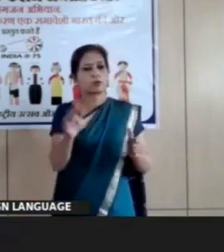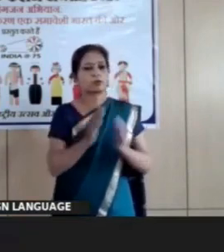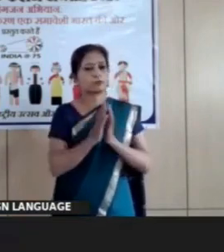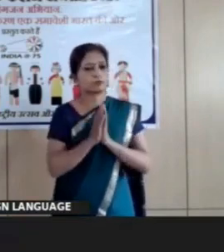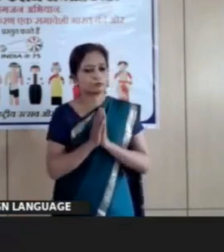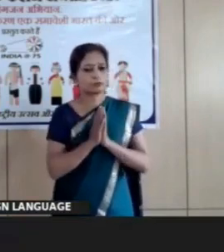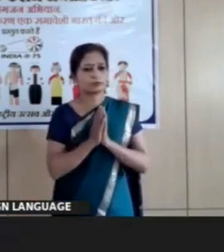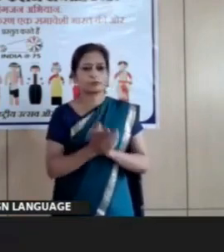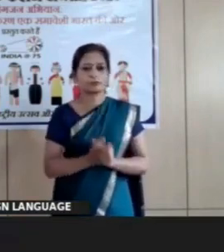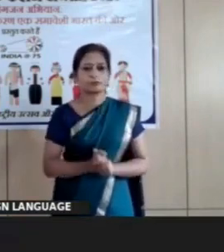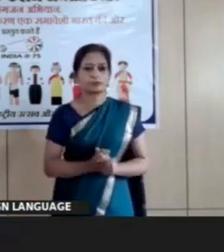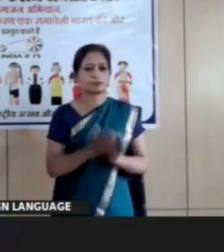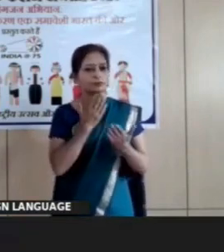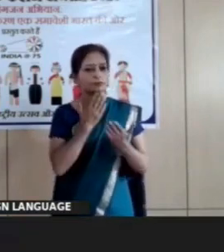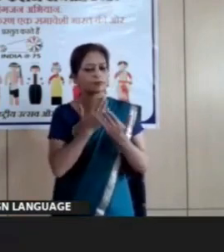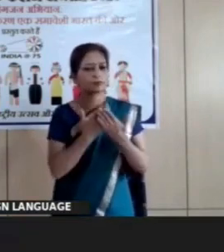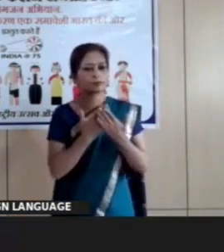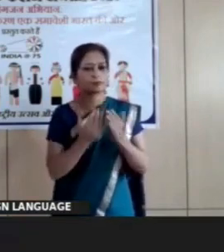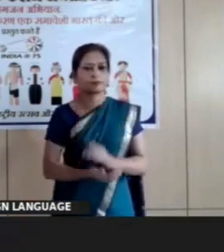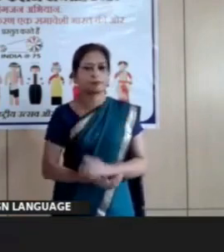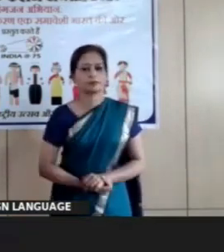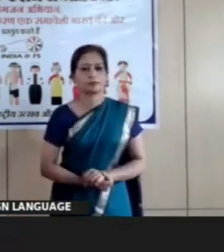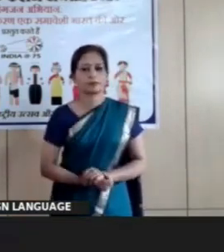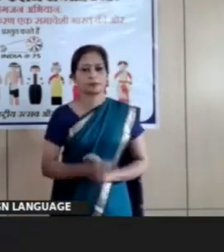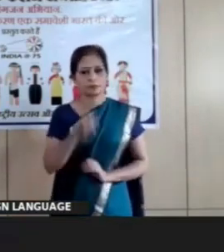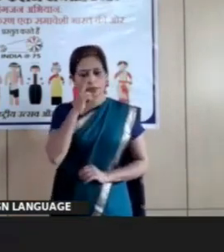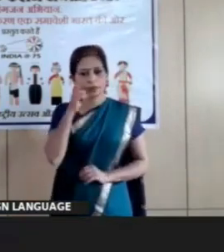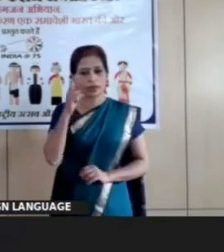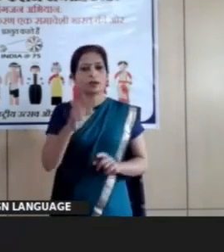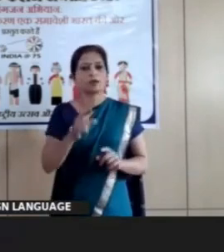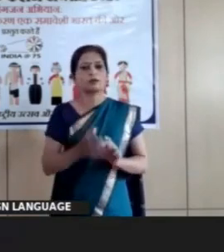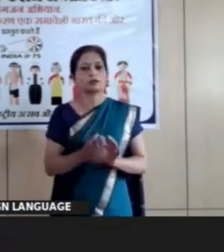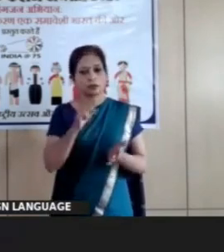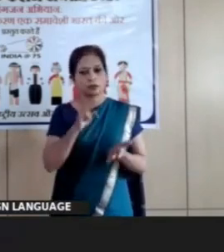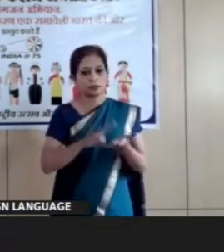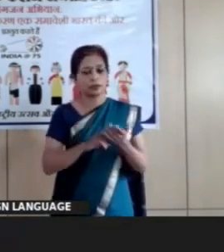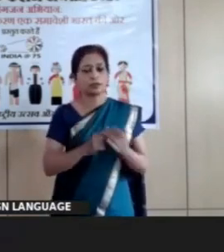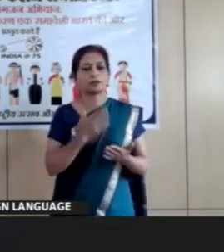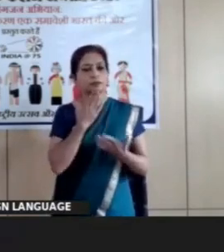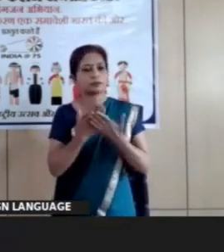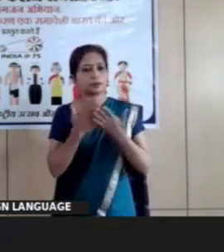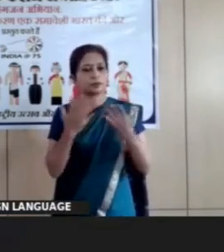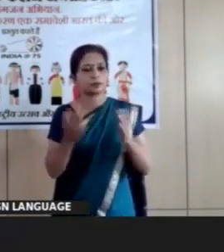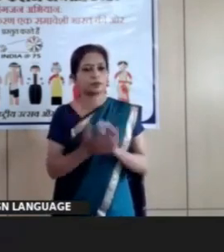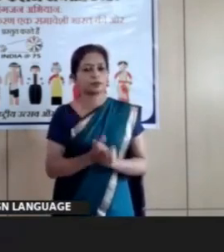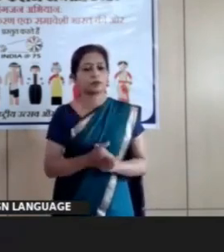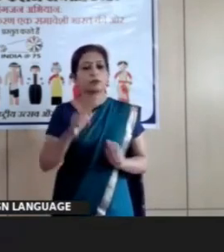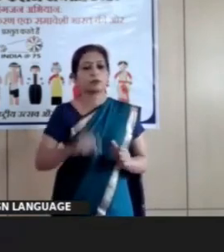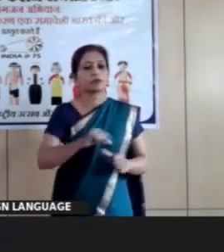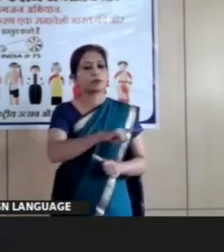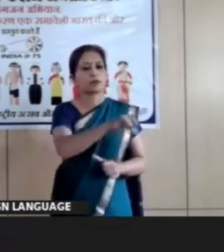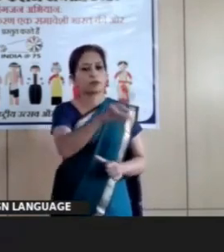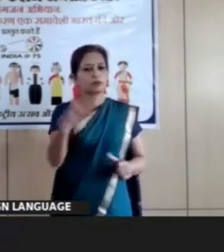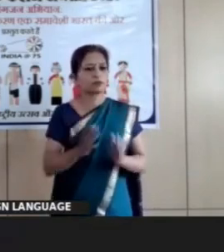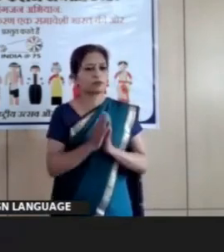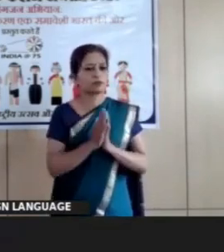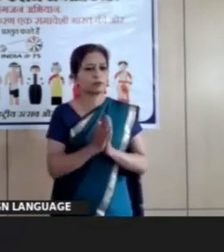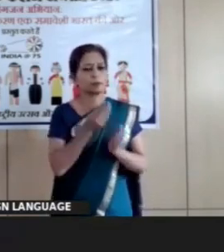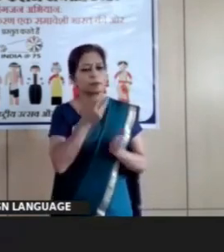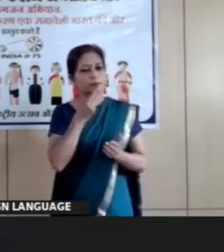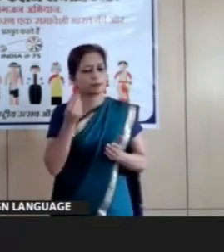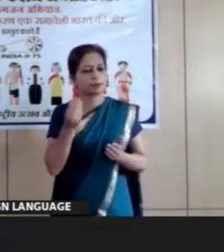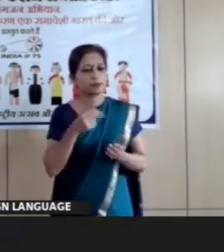अभिनंदन करती हूँ। धन्यवाद। धन्यवाद डॉक्टर नीतिका। अब मैं सभी से आग्रह करूंगी कि वे राष्ट्रगान के